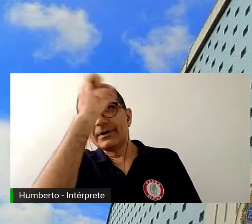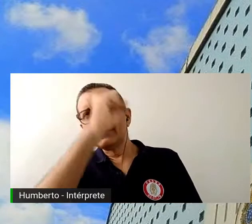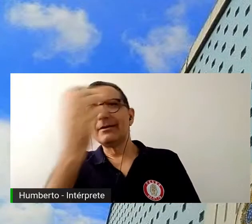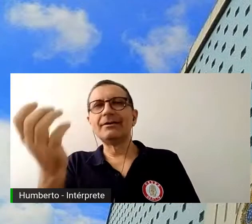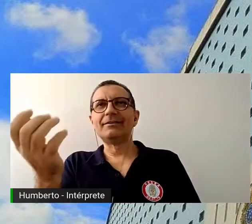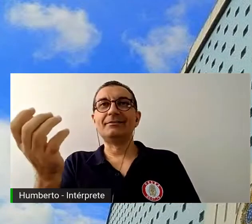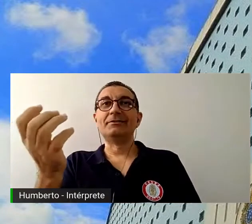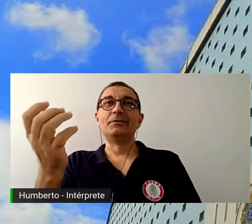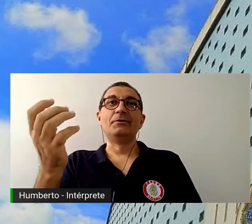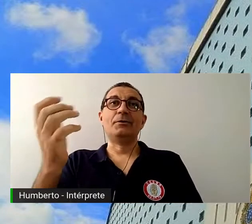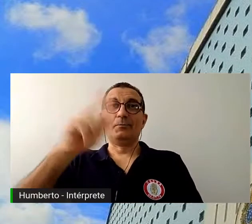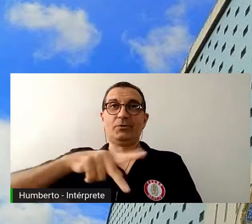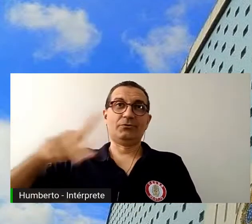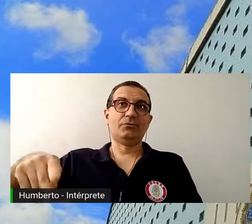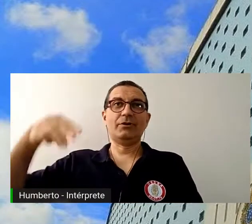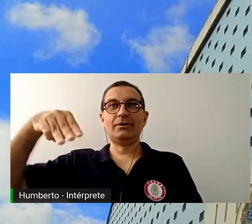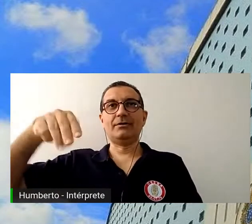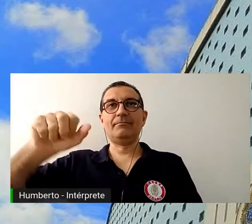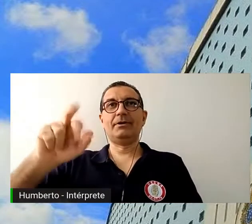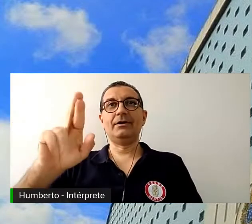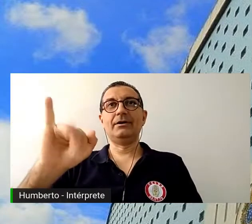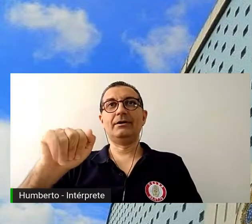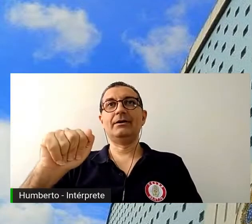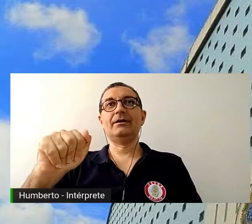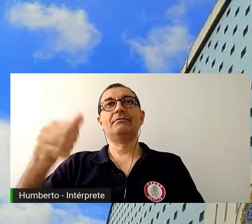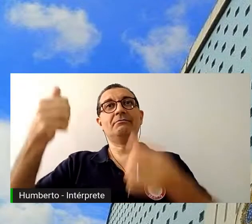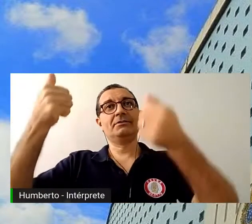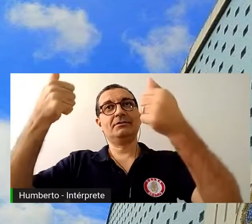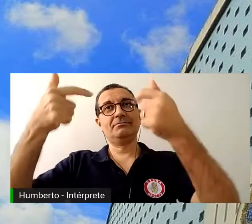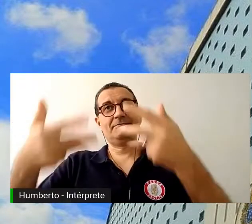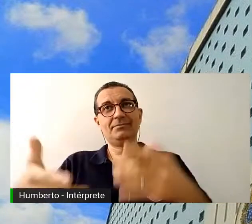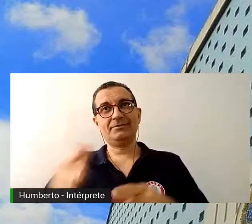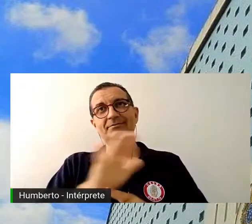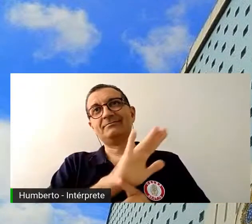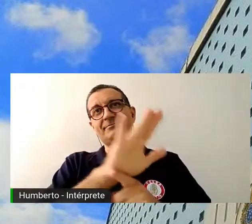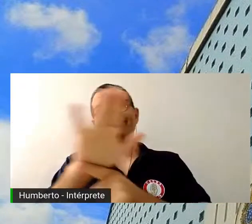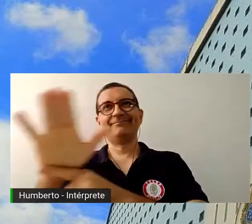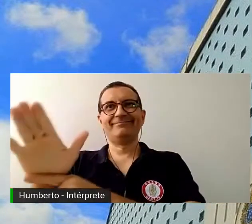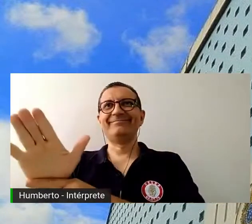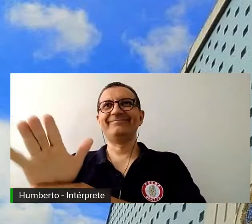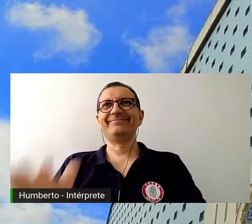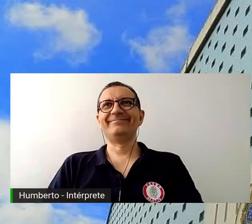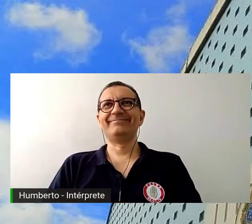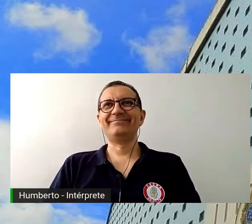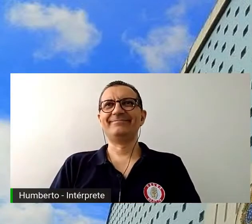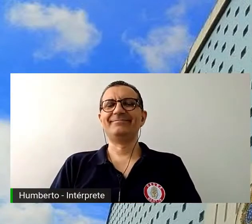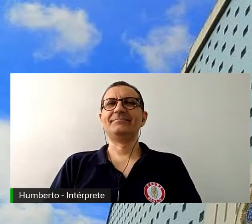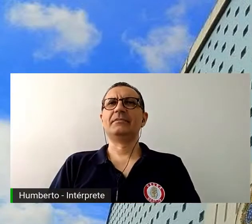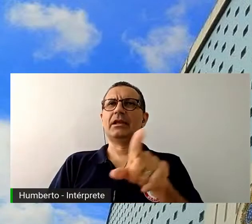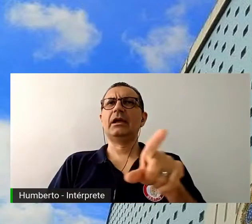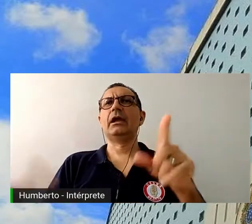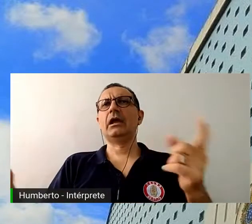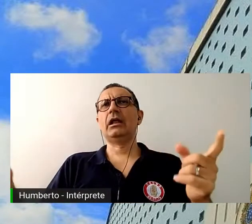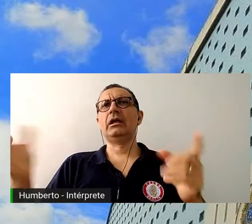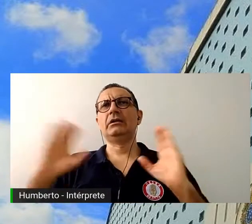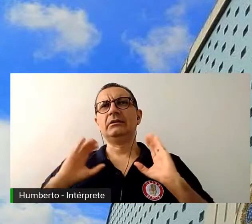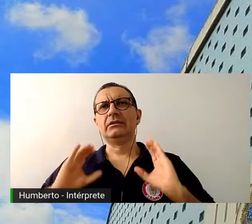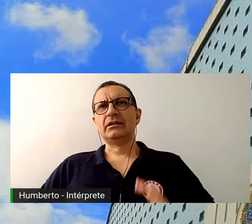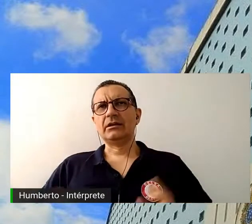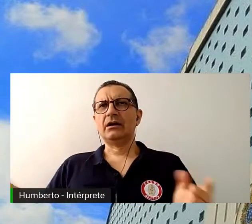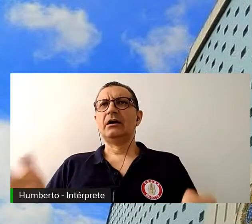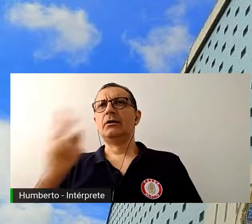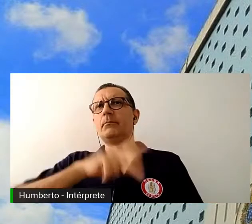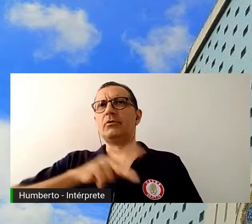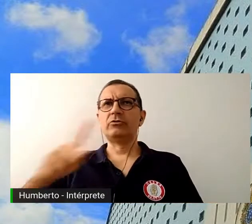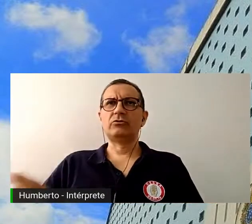professora Maria, Então, também fica aí uma mensagem, como professor, como cidadão, para a gente, né, não baixar